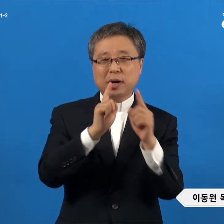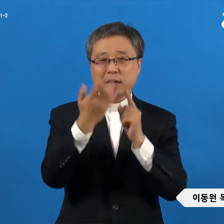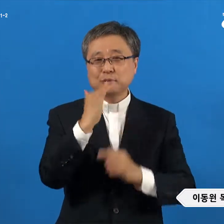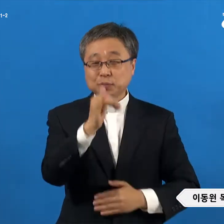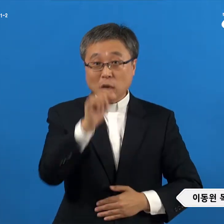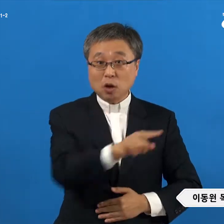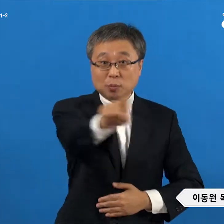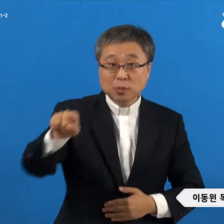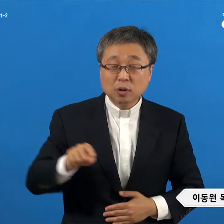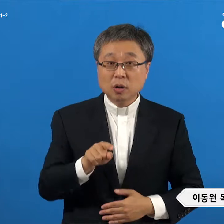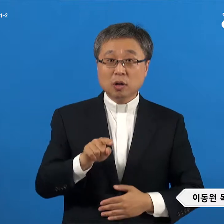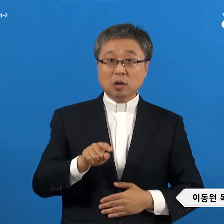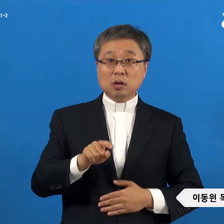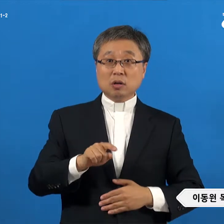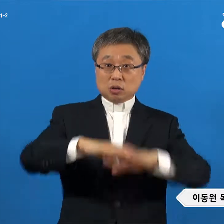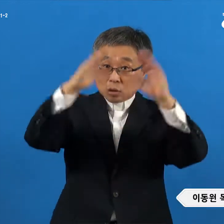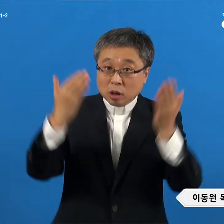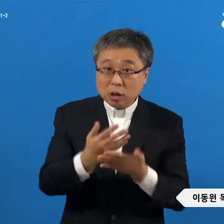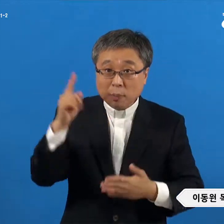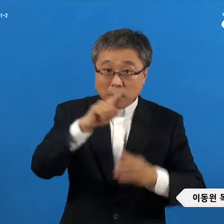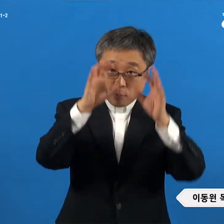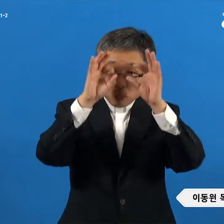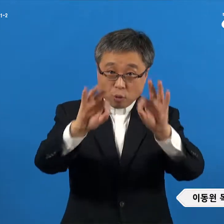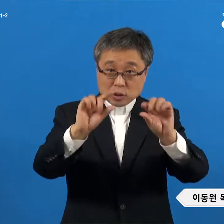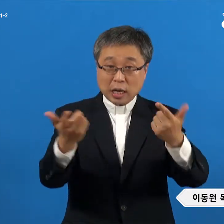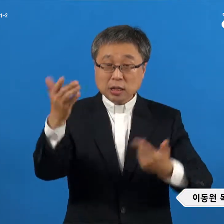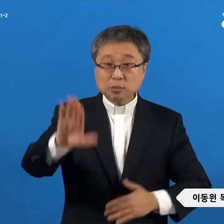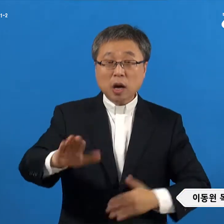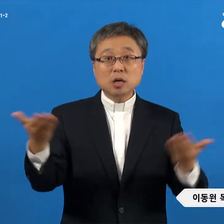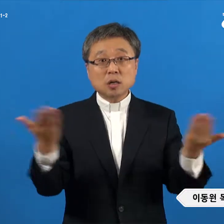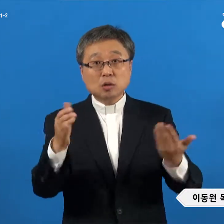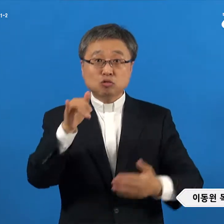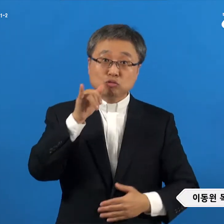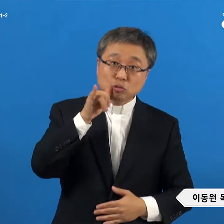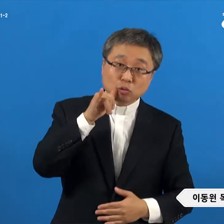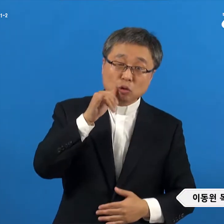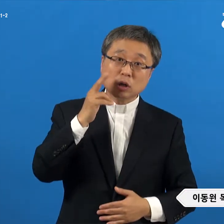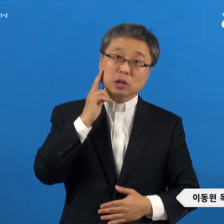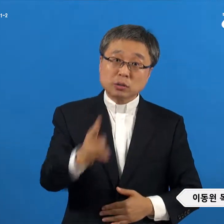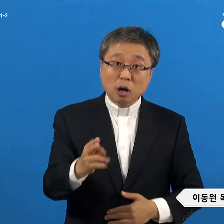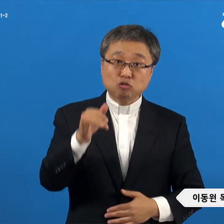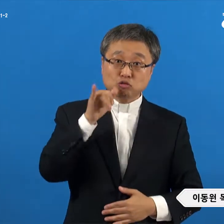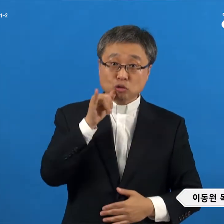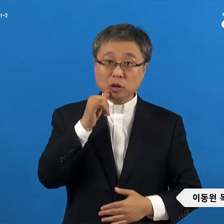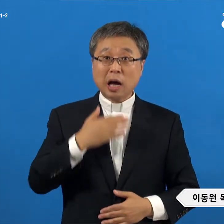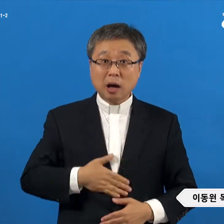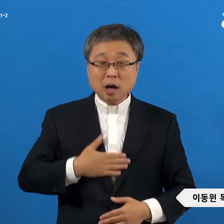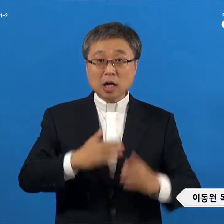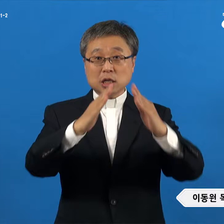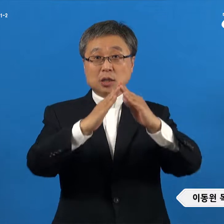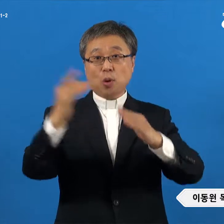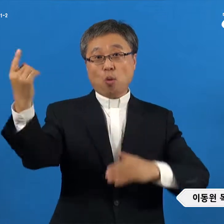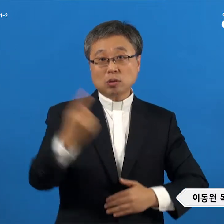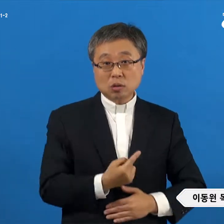여러분, 전혀 나빠 보이지 않지만 일 중독도 심각한 중독이라는 거 아세요? 집에 와서도 일에 헤어나지 못하는